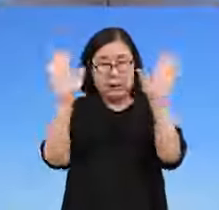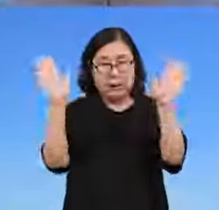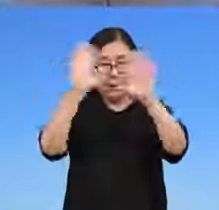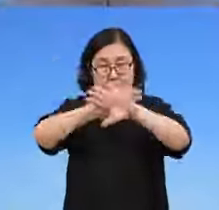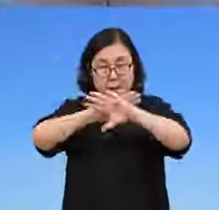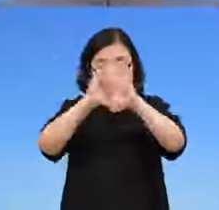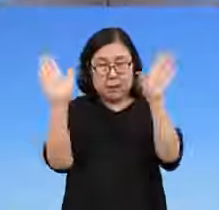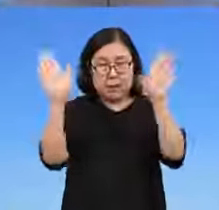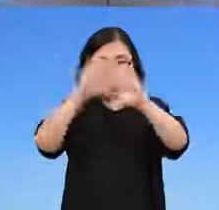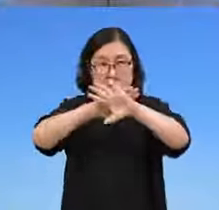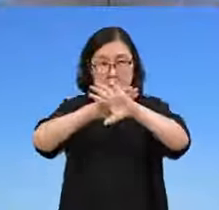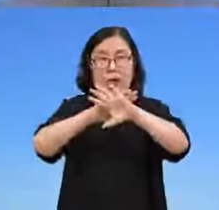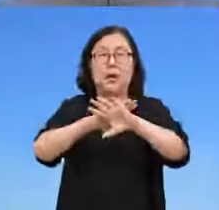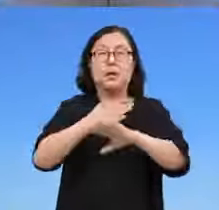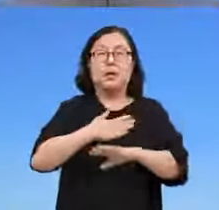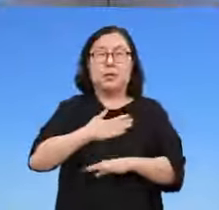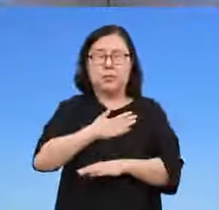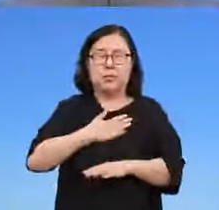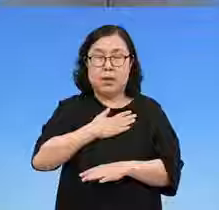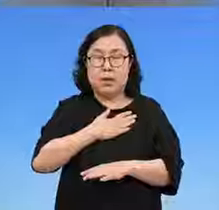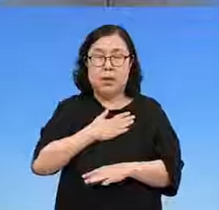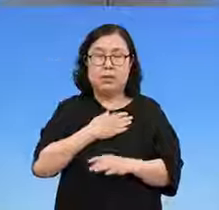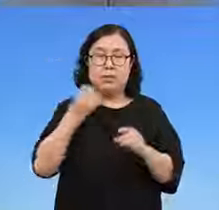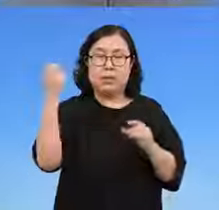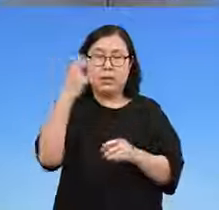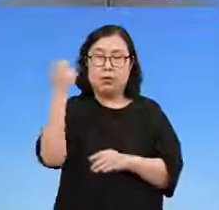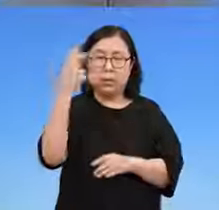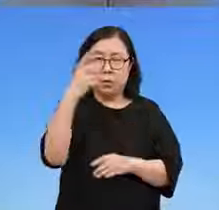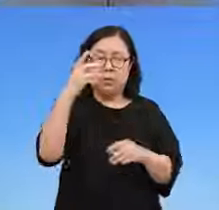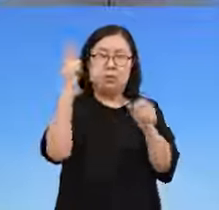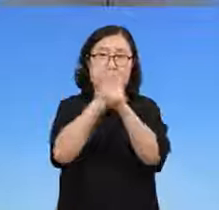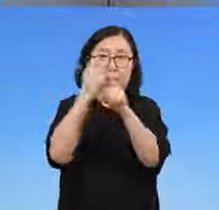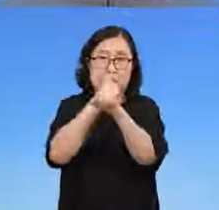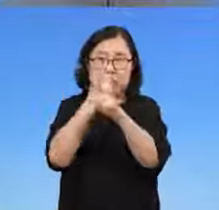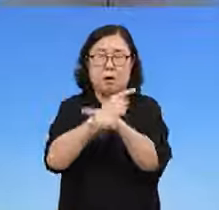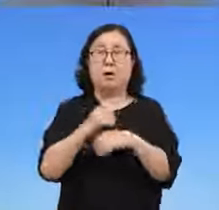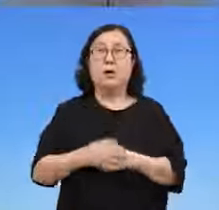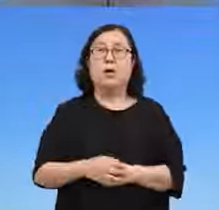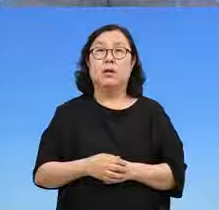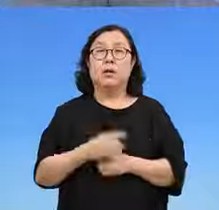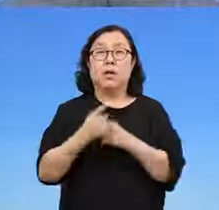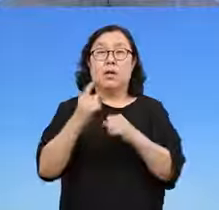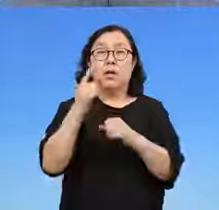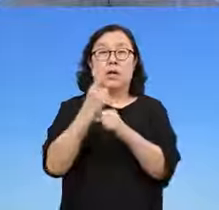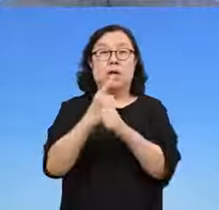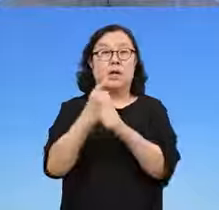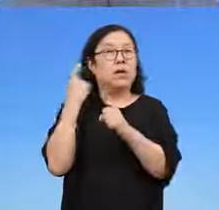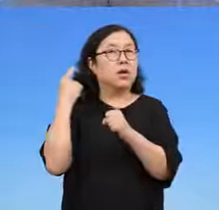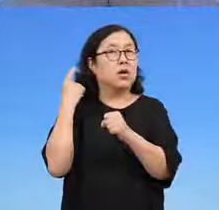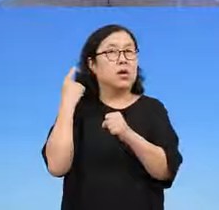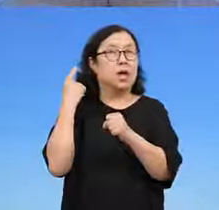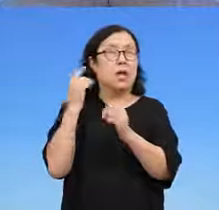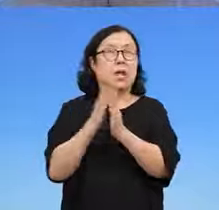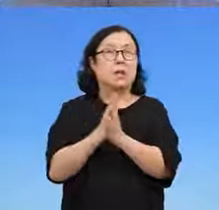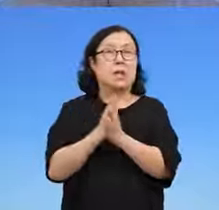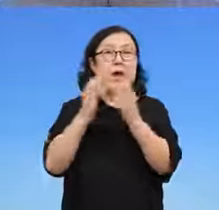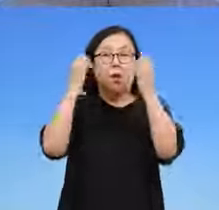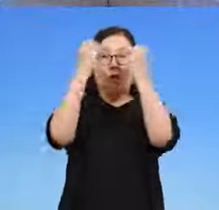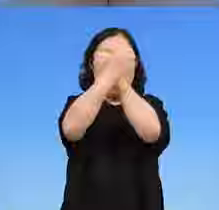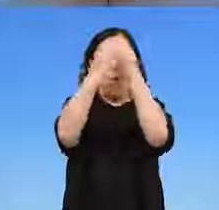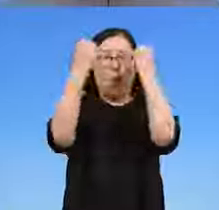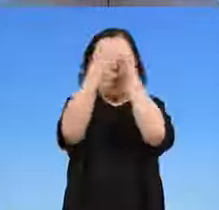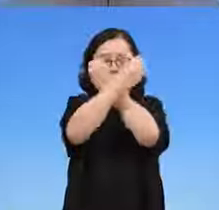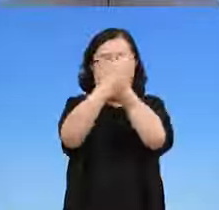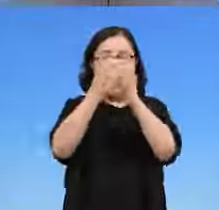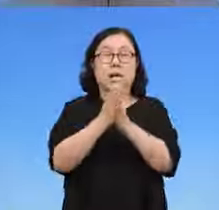우울했다가 나 바보 아닌가? 1년 전에 그렇게 오해를 받아가지고 그냥 먹잇감이 돼가지고